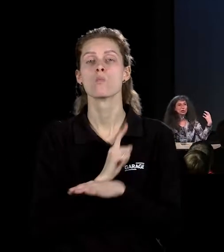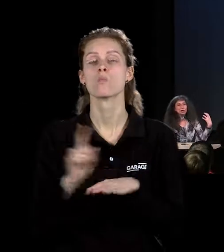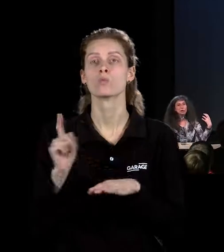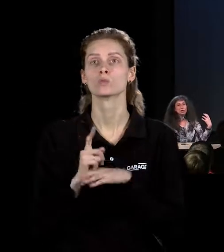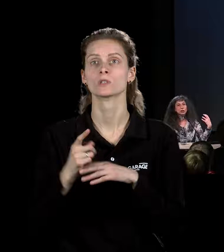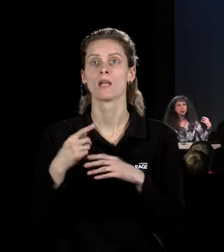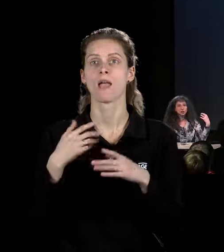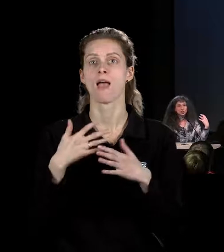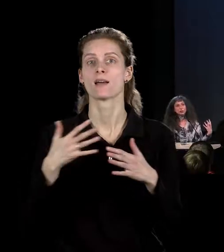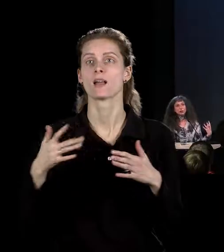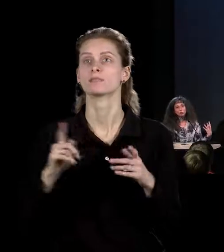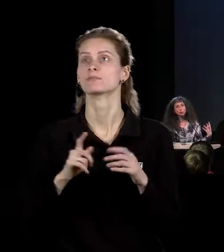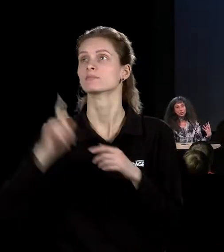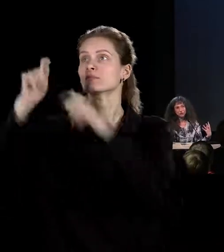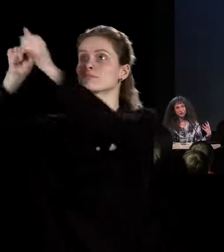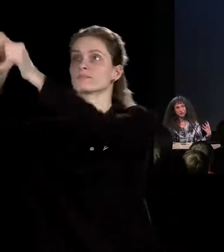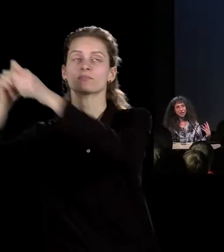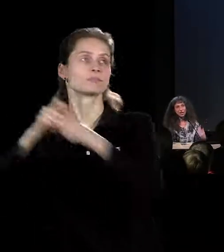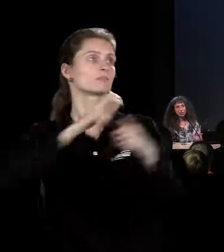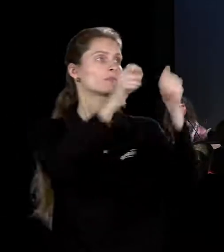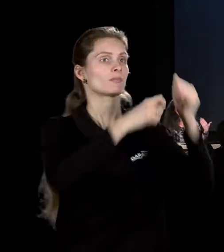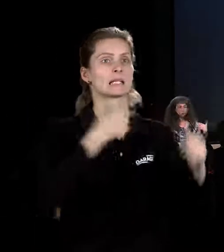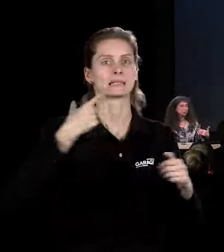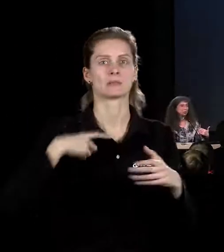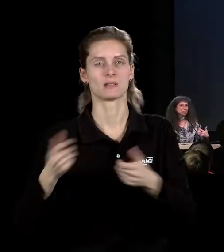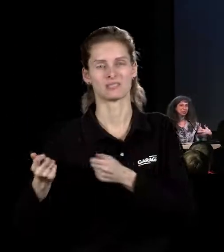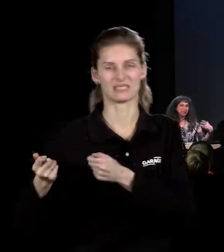себе утащить музей, он пытался разрушить музей.